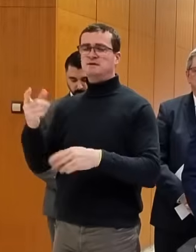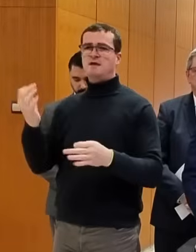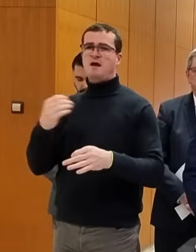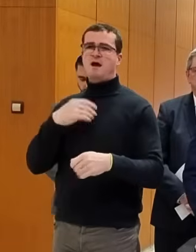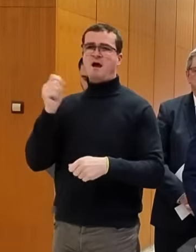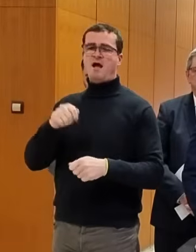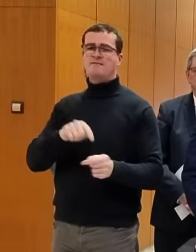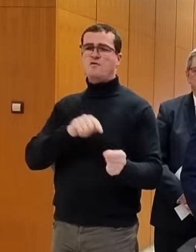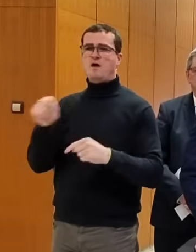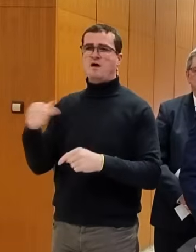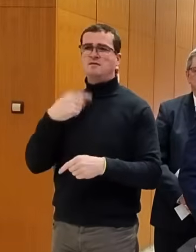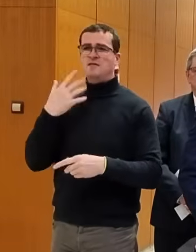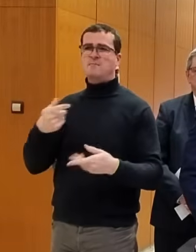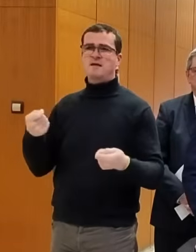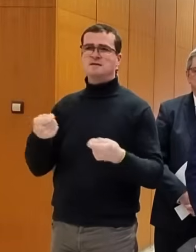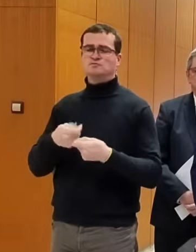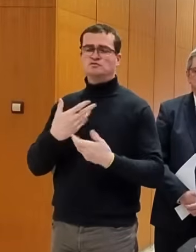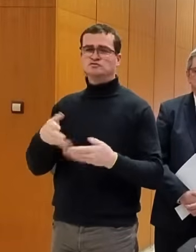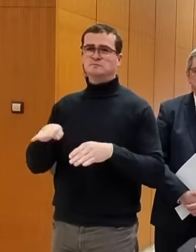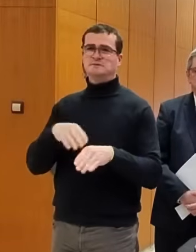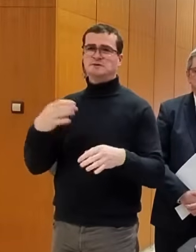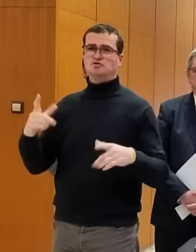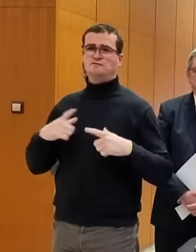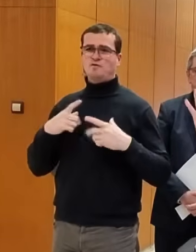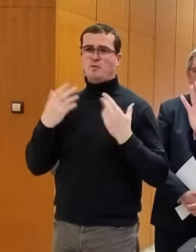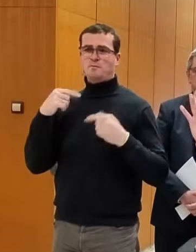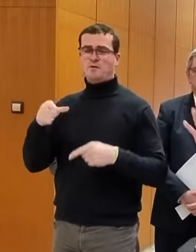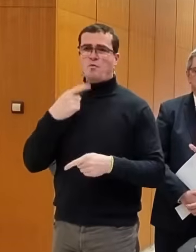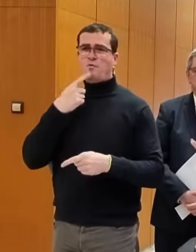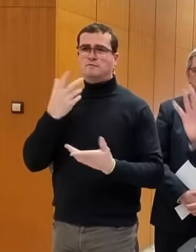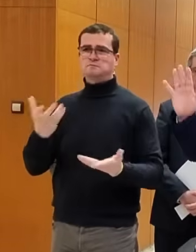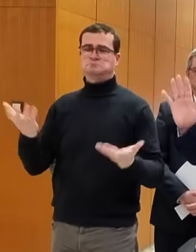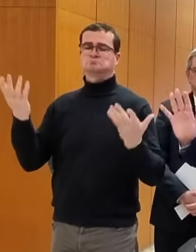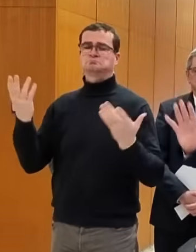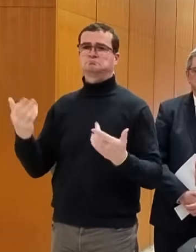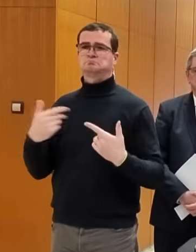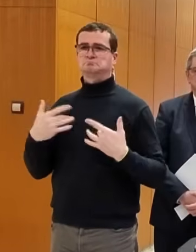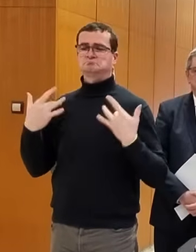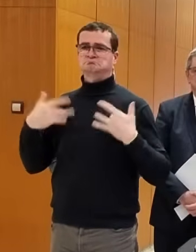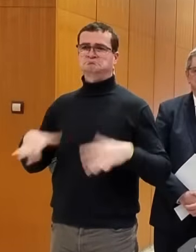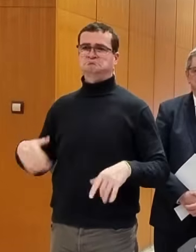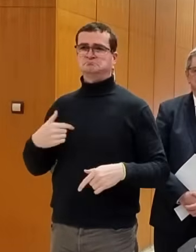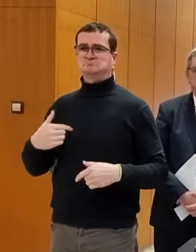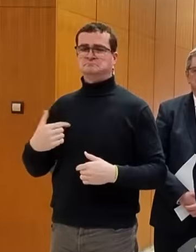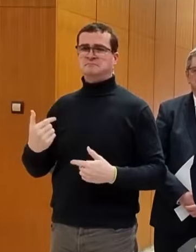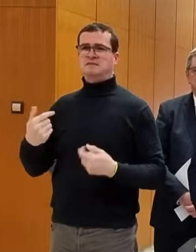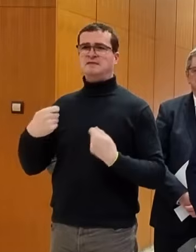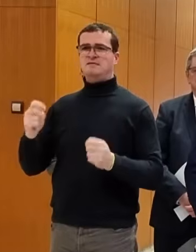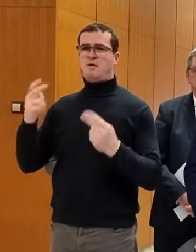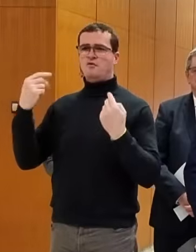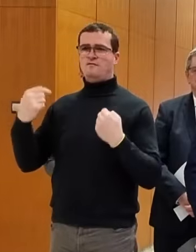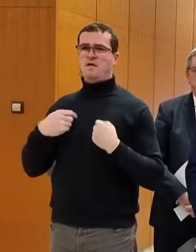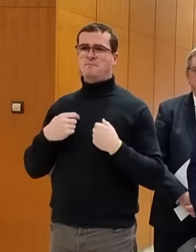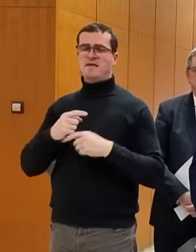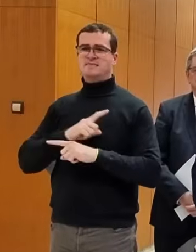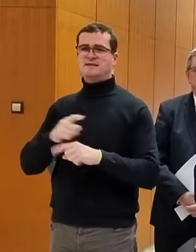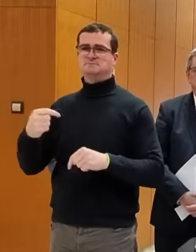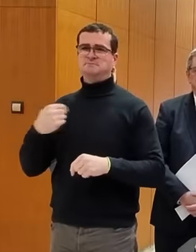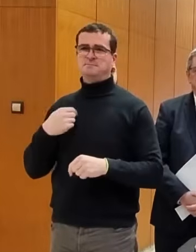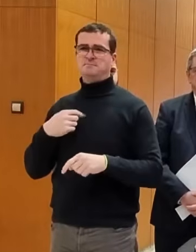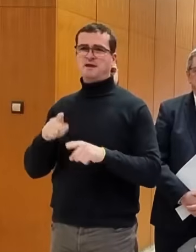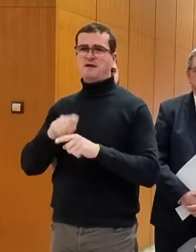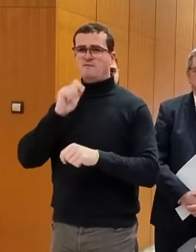nejakú advokátsku firmu, ktorá nemá nič spoločné s ministerstvom životného prostredia a tvrdí do not touch me. Ja som jednoducho neodvolateľný a nesmete ma v žiadnom